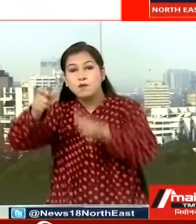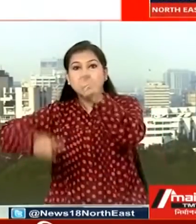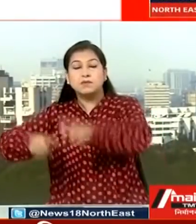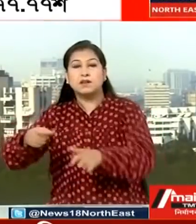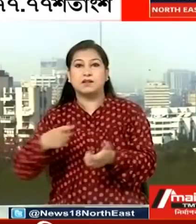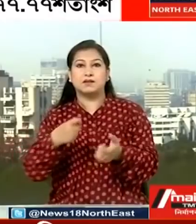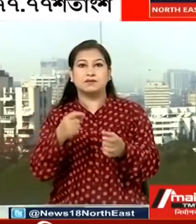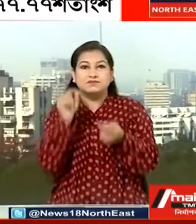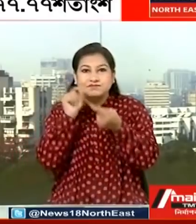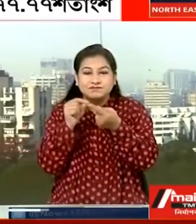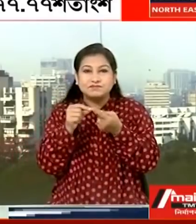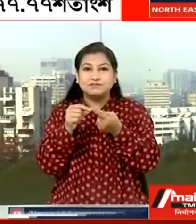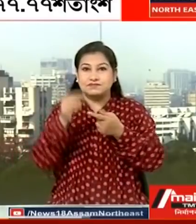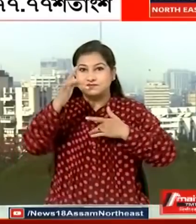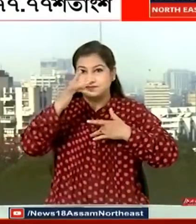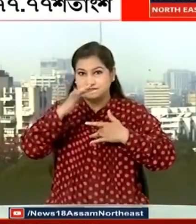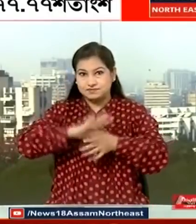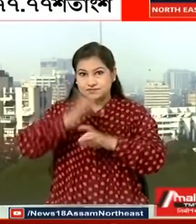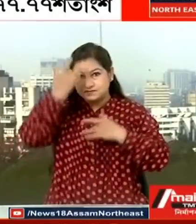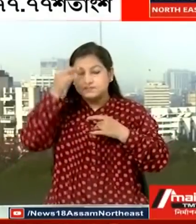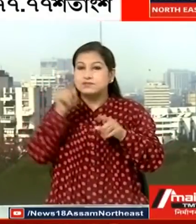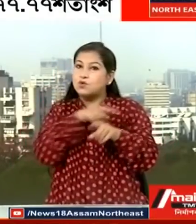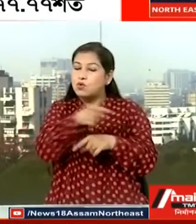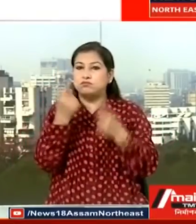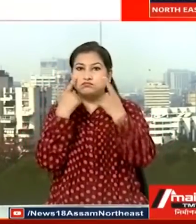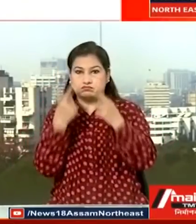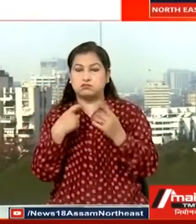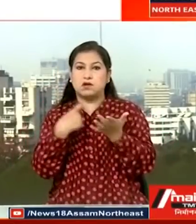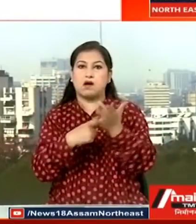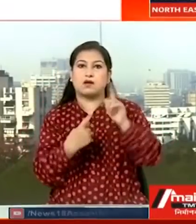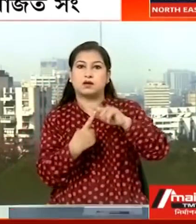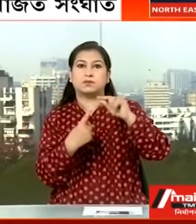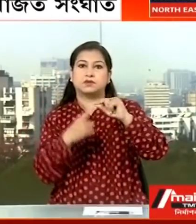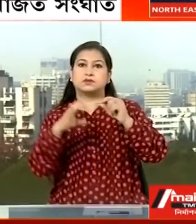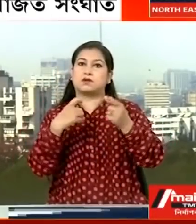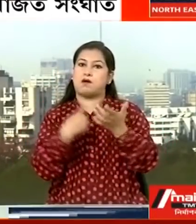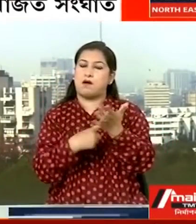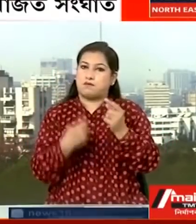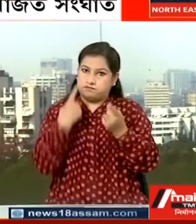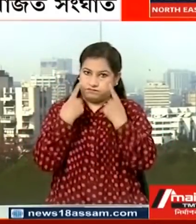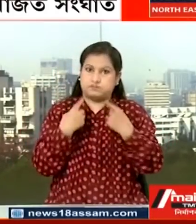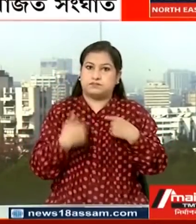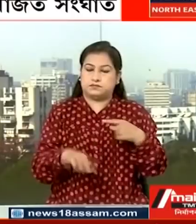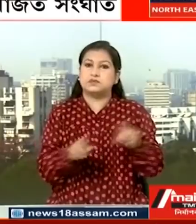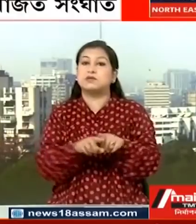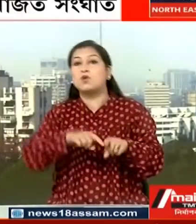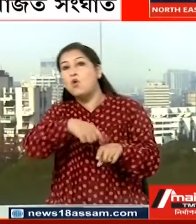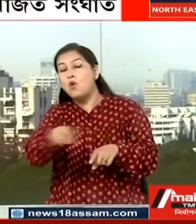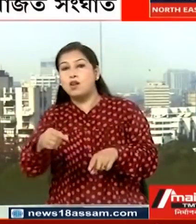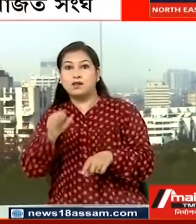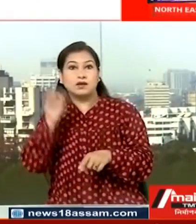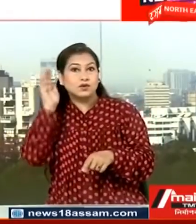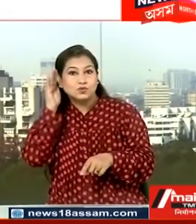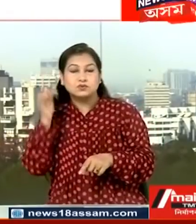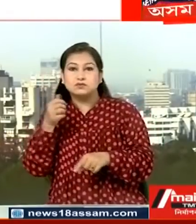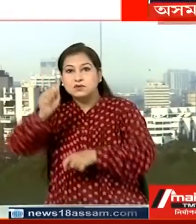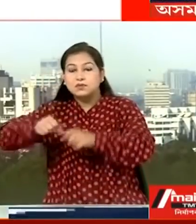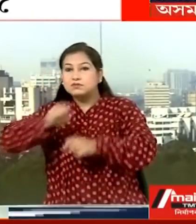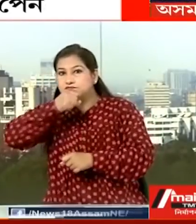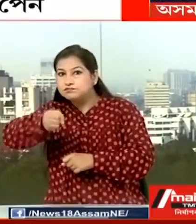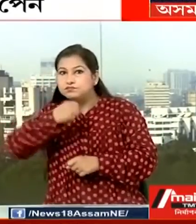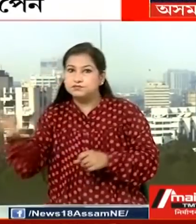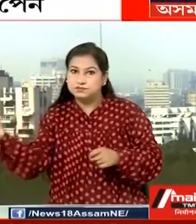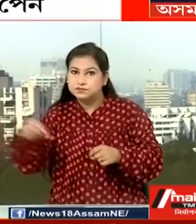जाएगा। इसके साथ ही सांसदों के स्टाफ, संसद भवन के कर्मियों और पत्रकारों का भी टेस्ट होगा। संसद की कार्यवाही के